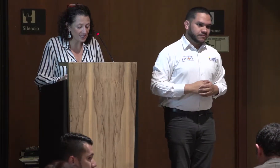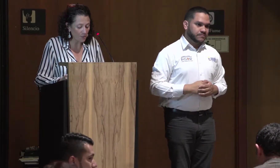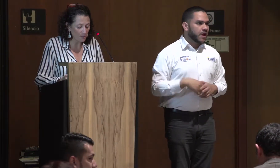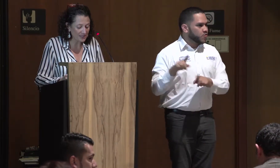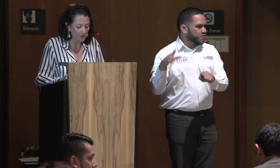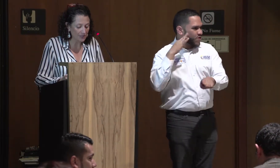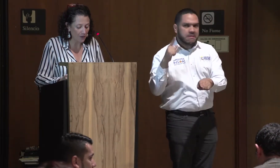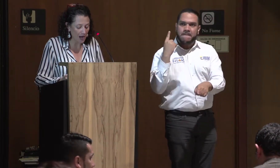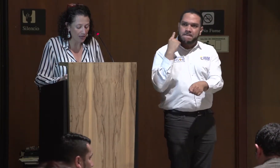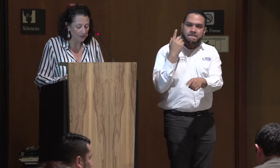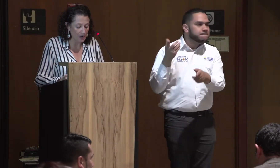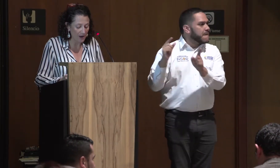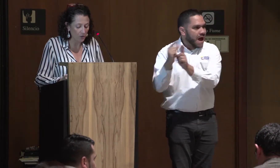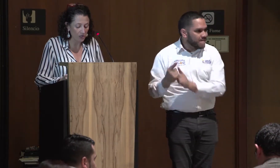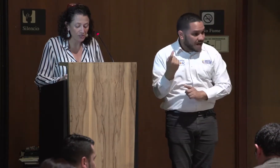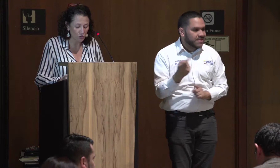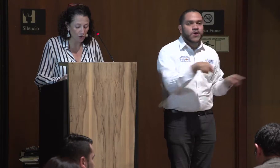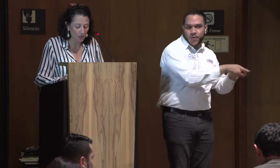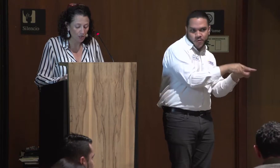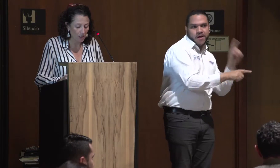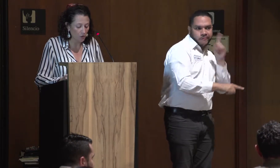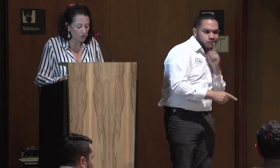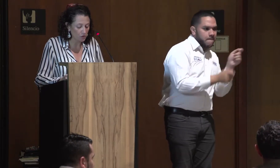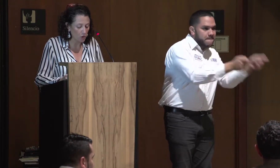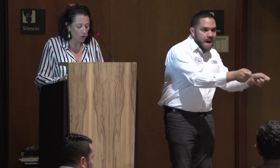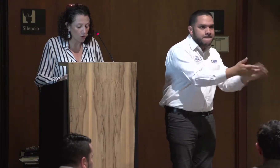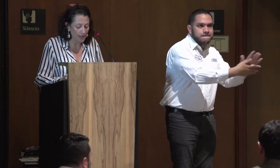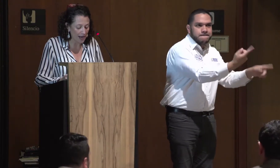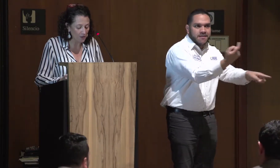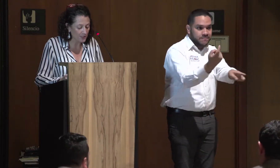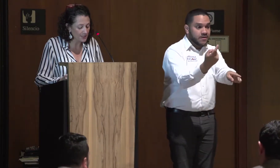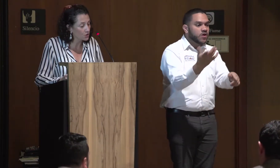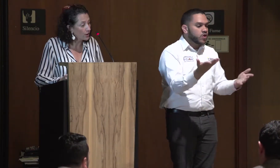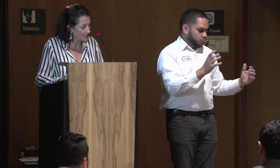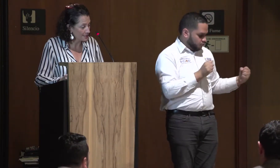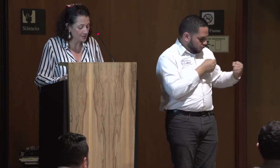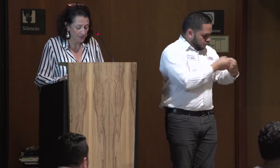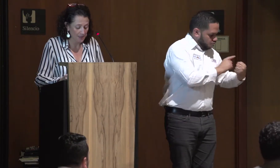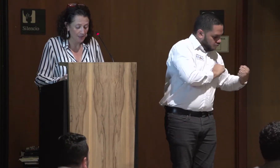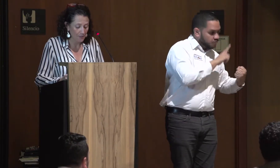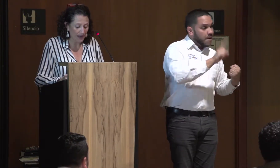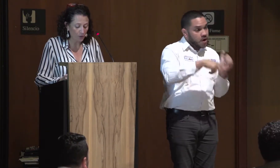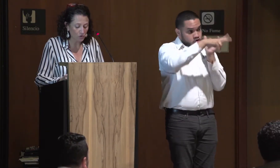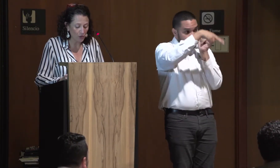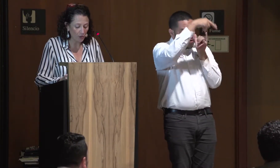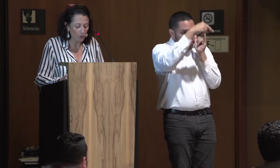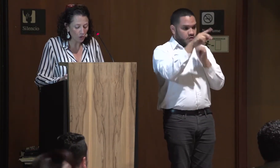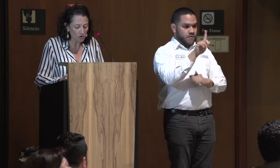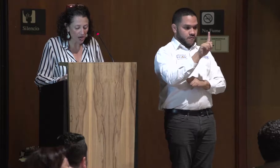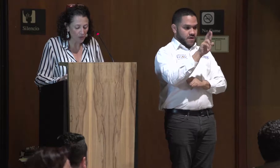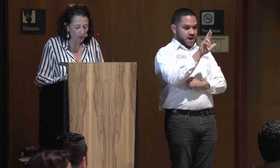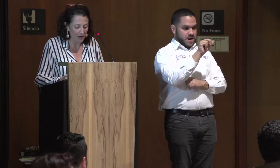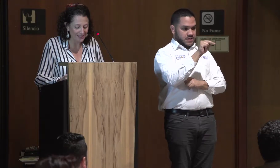Fue así como empezamos a trabajar de la mano con el INSOR y con el sociólogo Ricardo Francisco Daza para construir